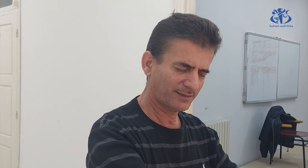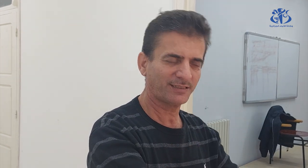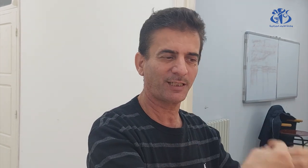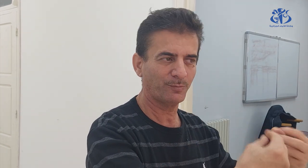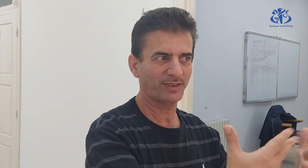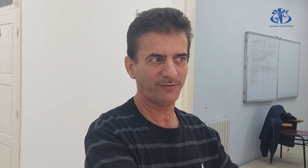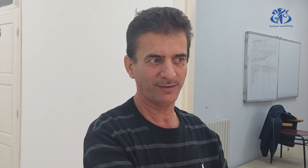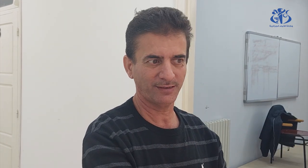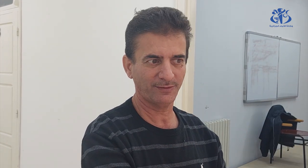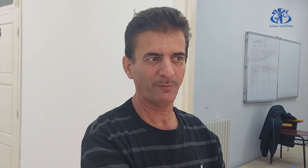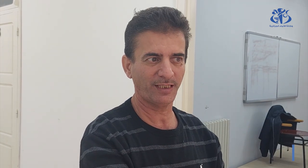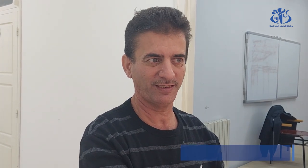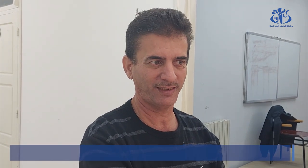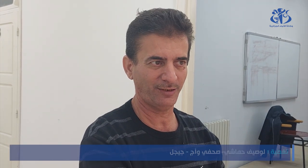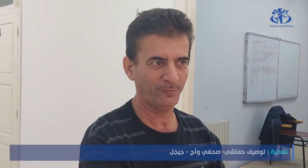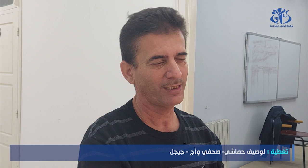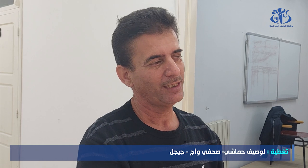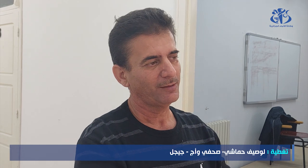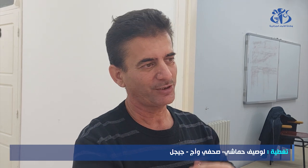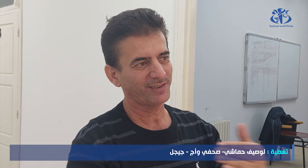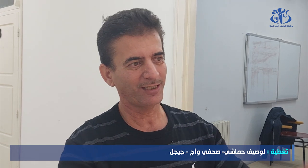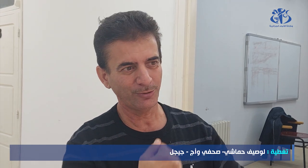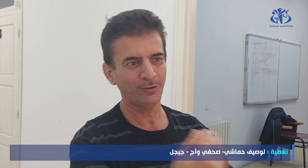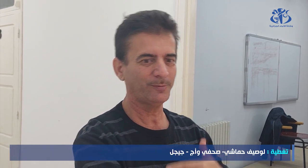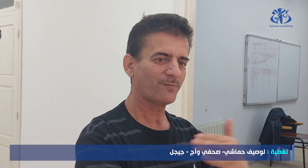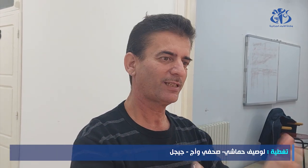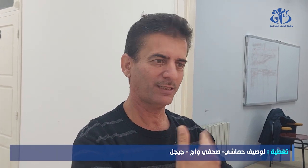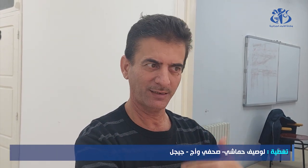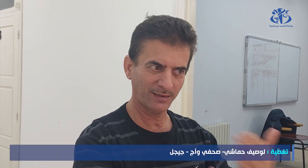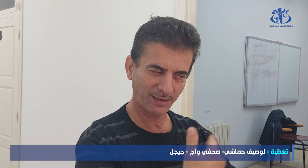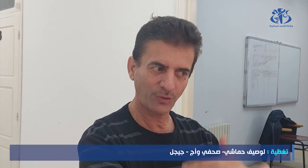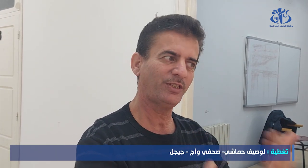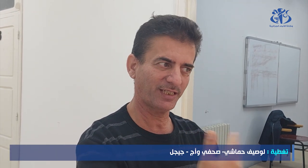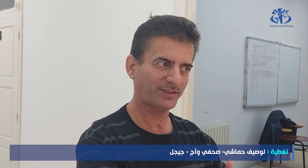تدير تربوصات في المراكز تاعهم باش نسهلوا لهم لا